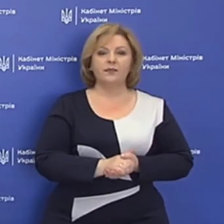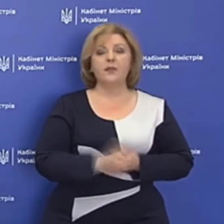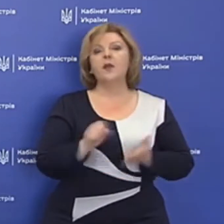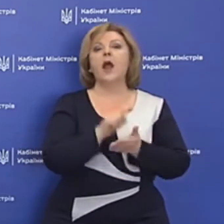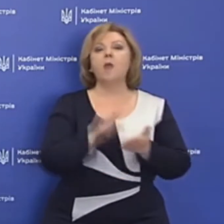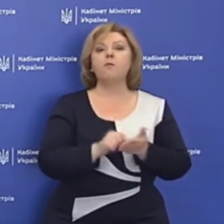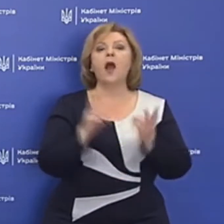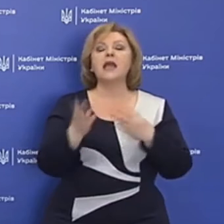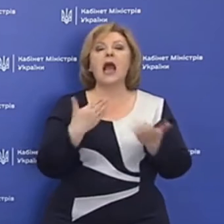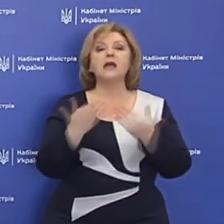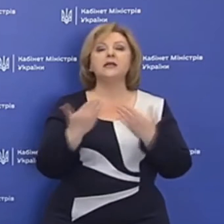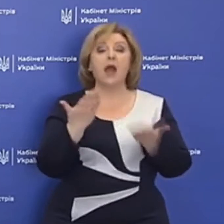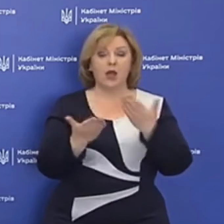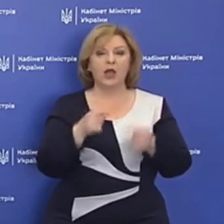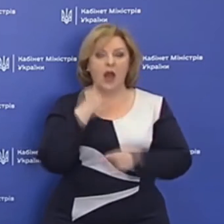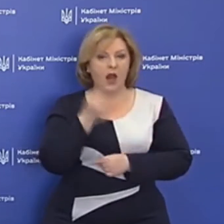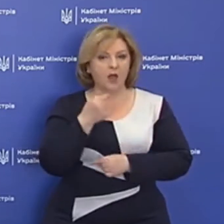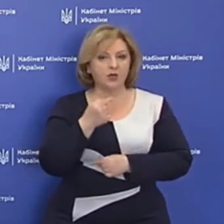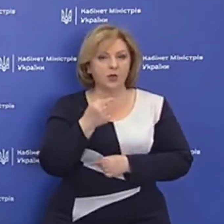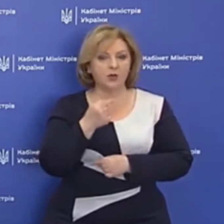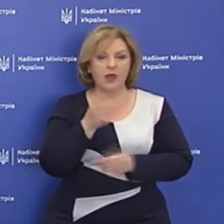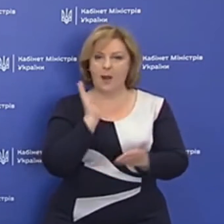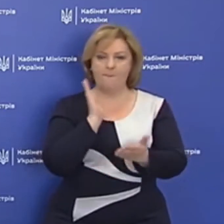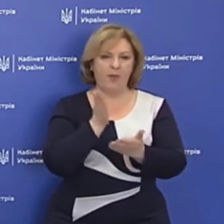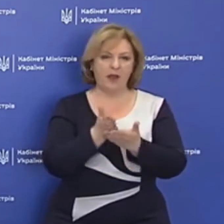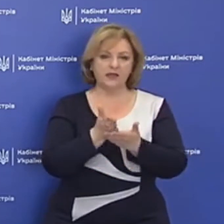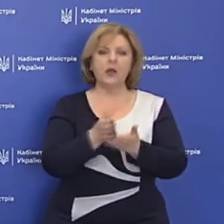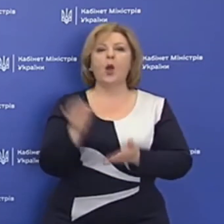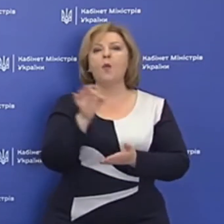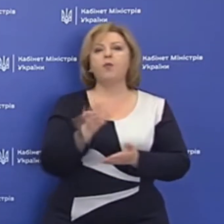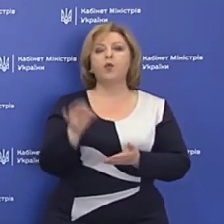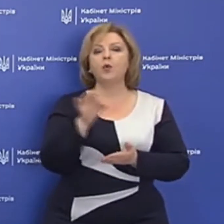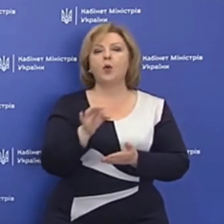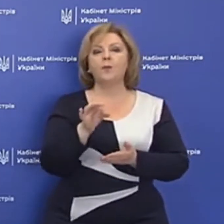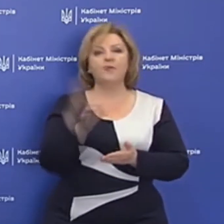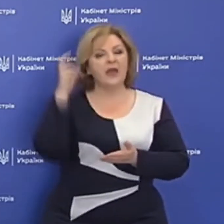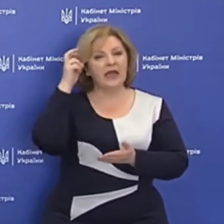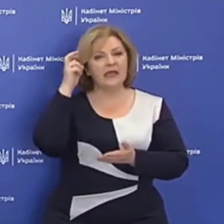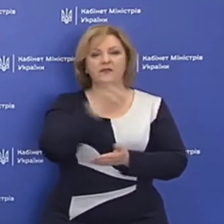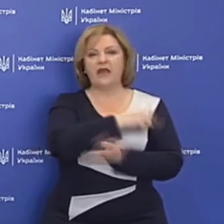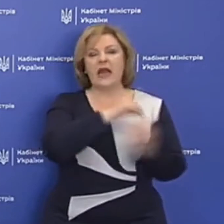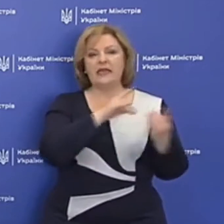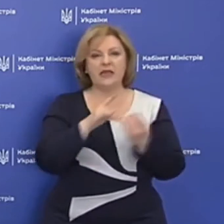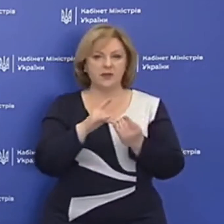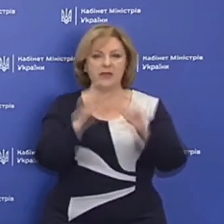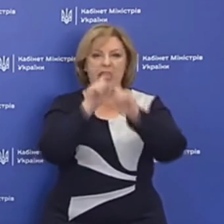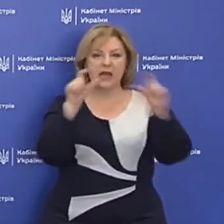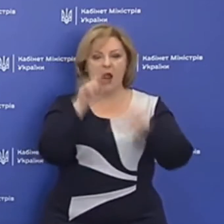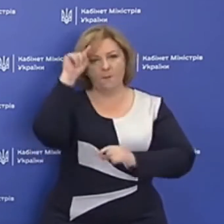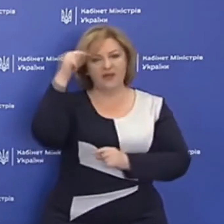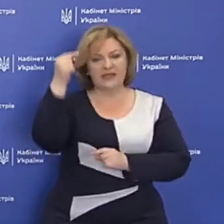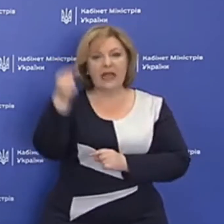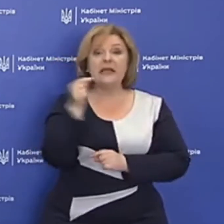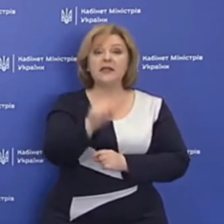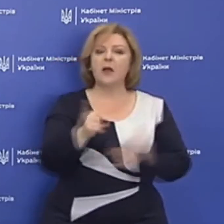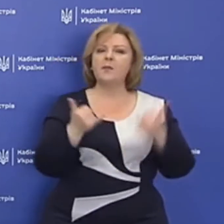Питання, яке стосується, якщо ми кажемо безпосередньо про Київську клінічну лікарню психіатрія,